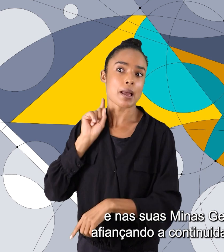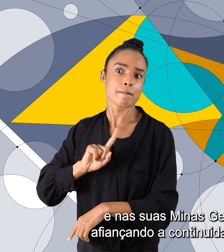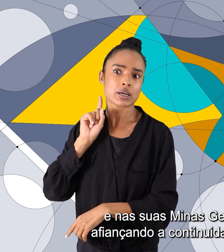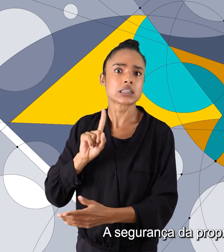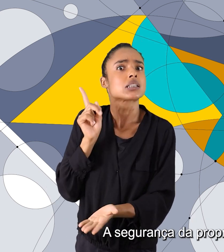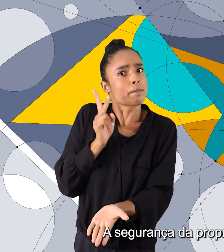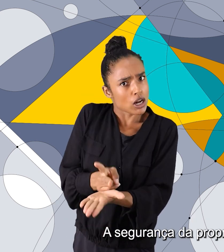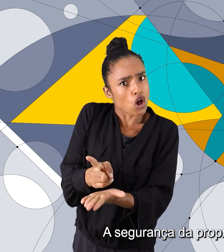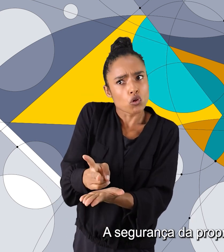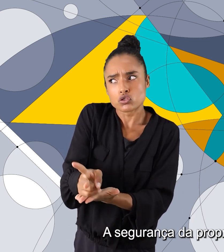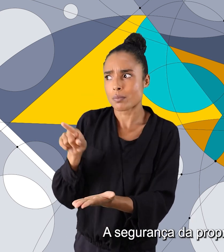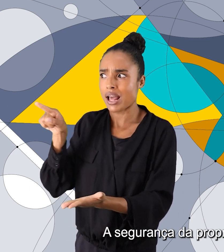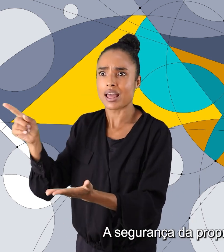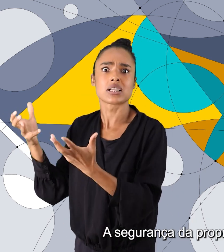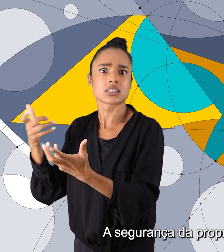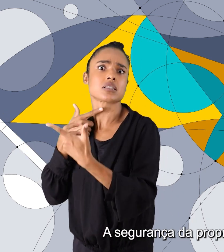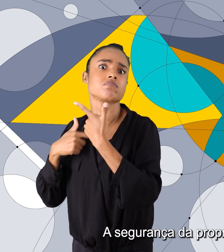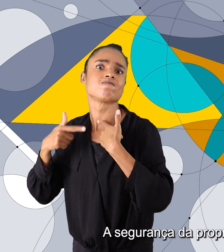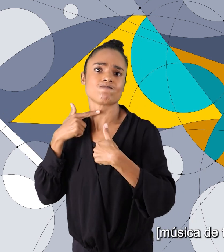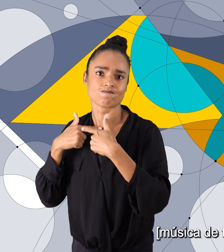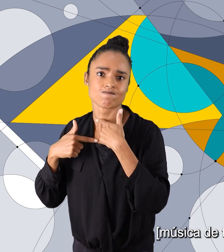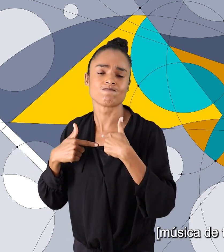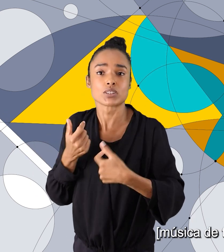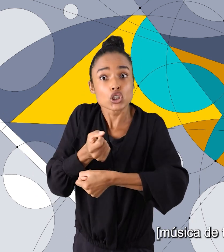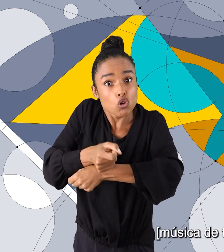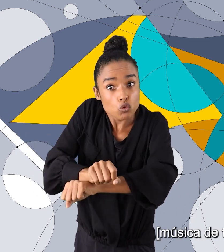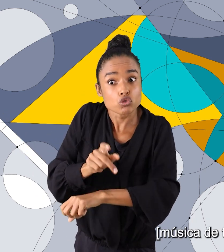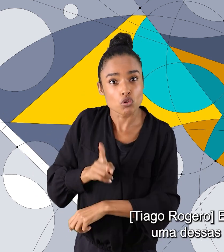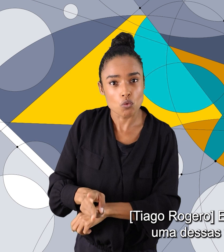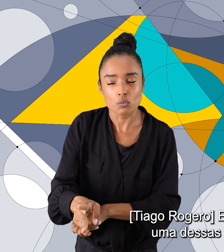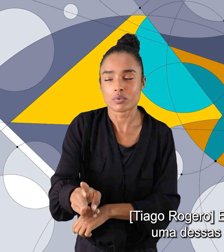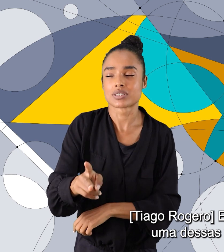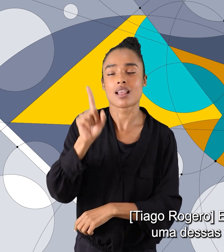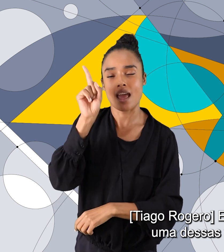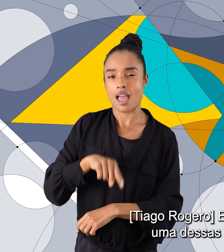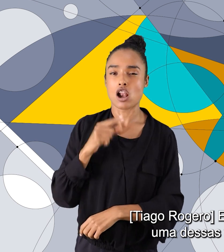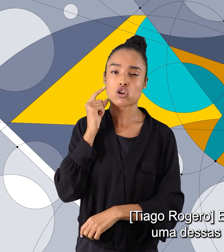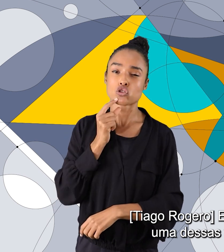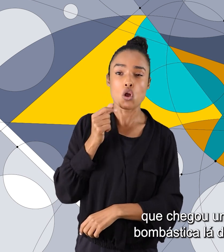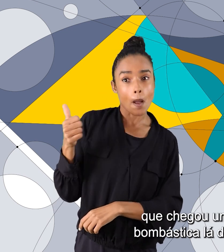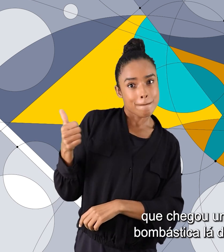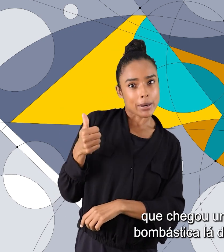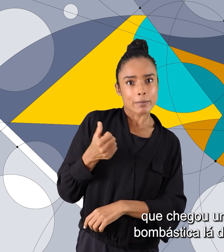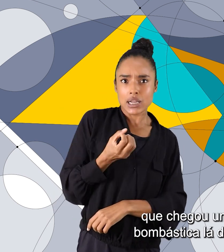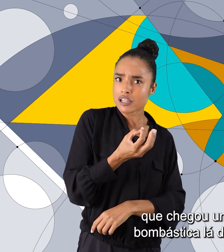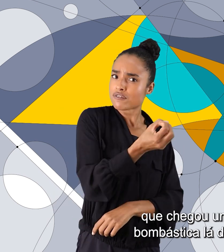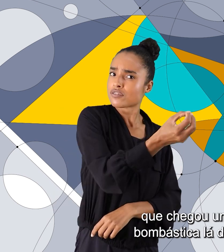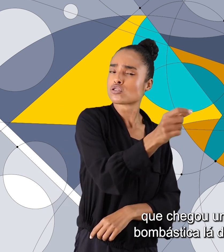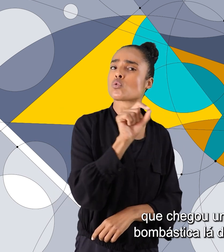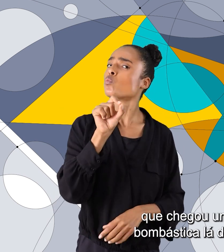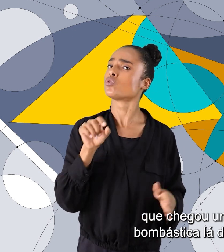continuidade da escravidão, a segurança da propriedade escrava. E foi durante uma dessas viagens que chegou uma